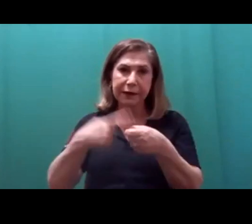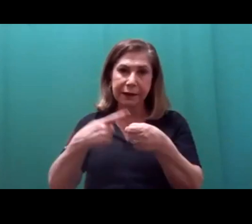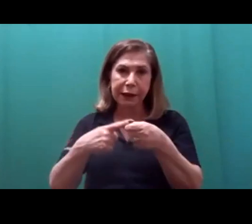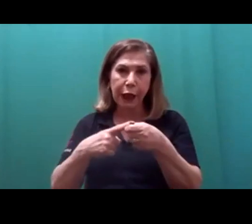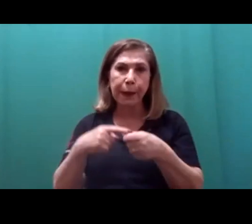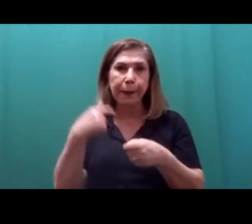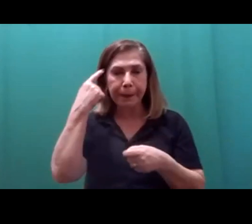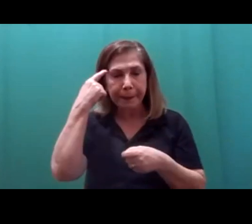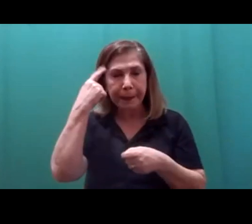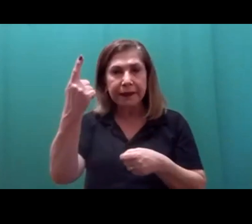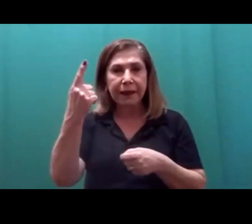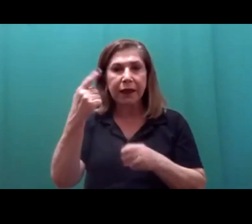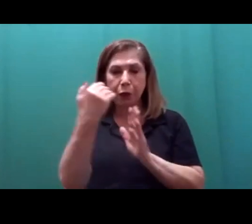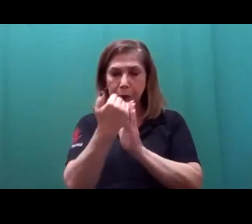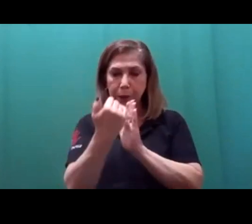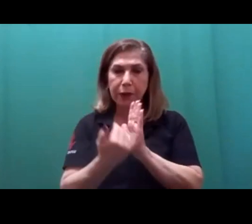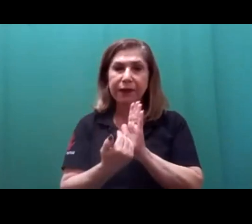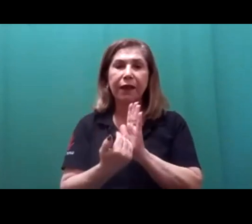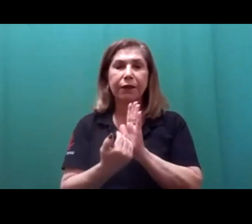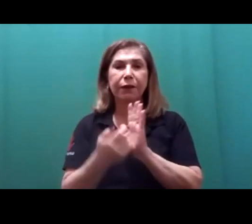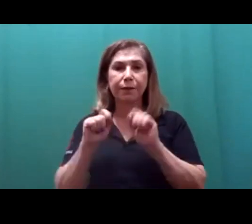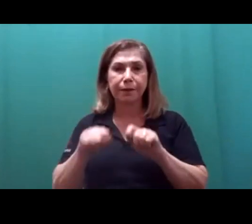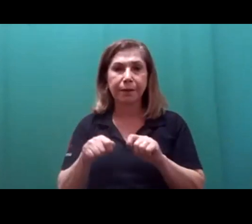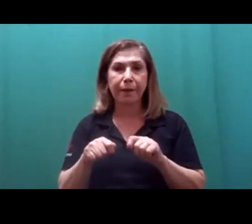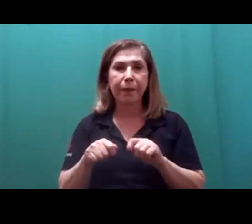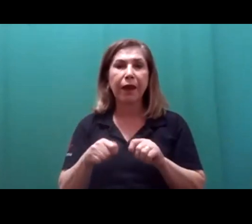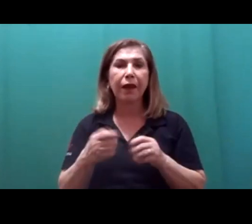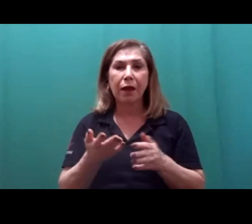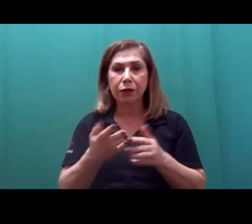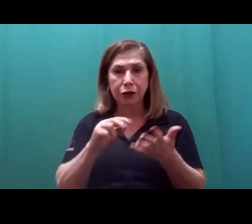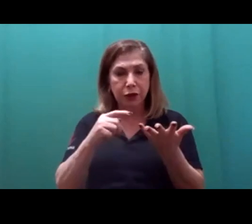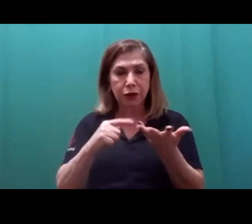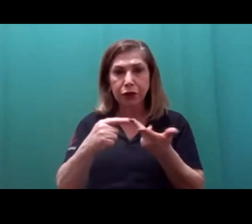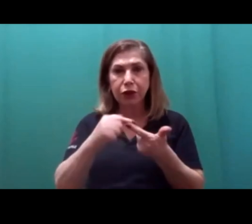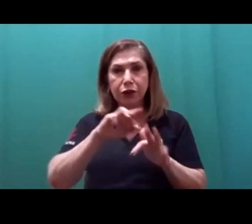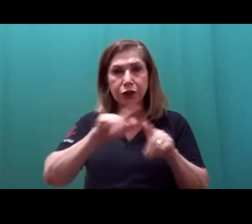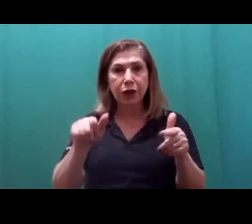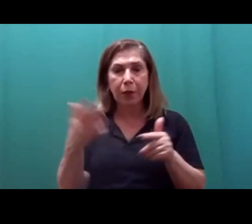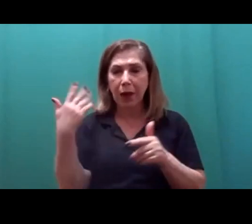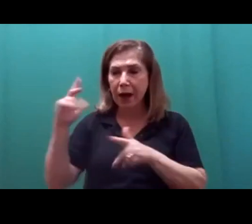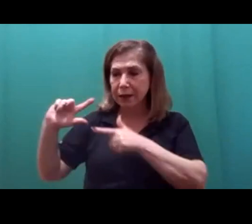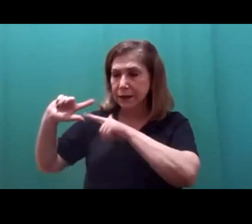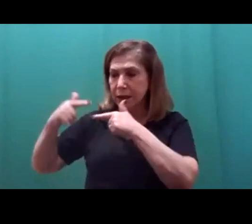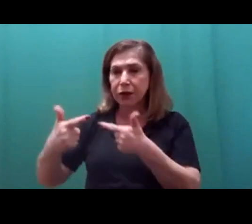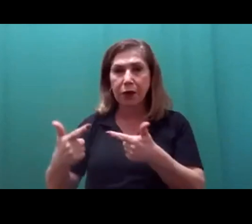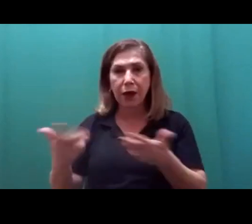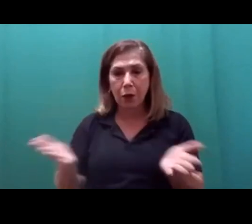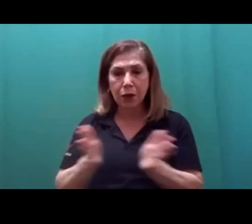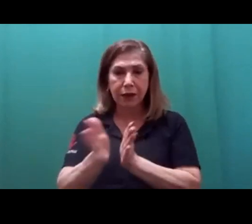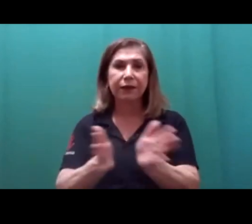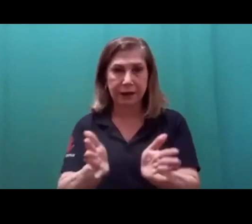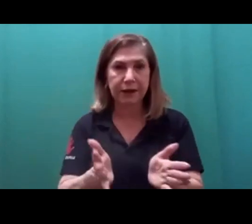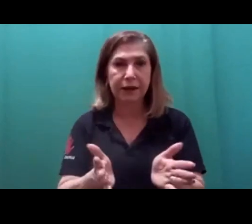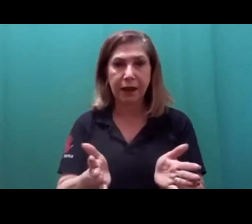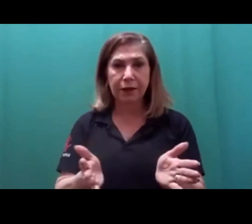nesse processo estão, e ela pode gourmetizar a comida e tornar uma comida que era tradicional inacessível. Na cidade,